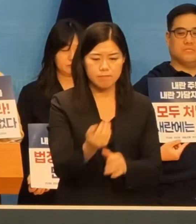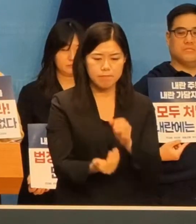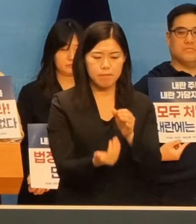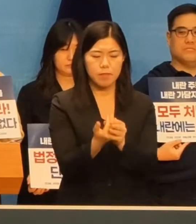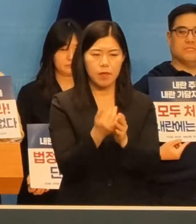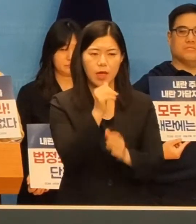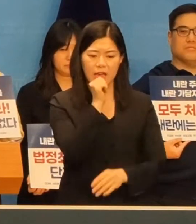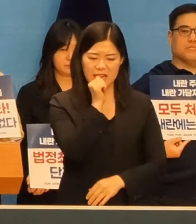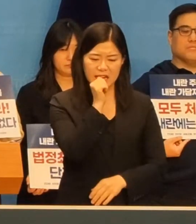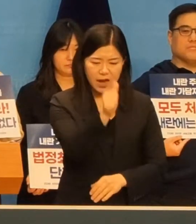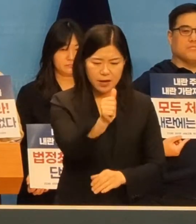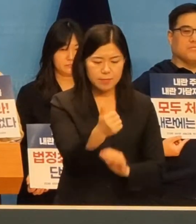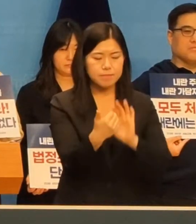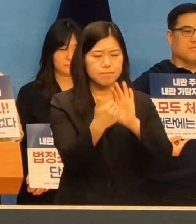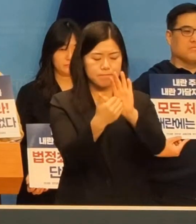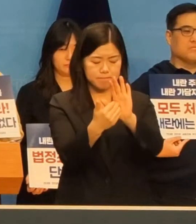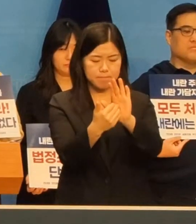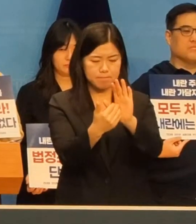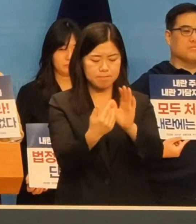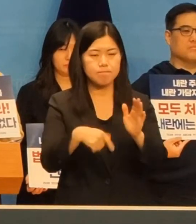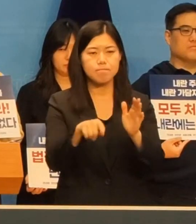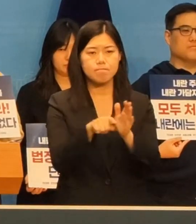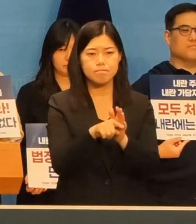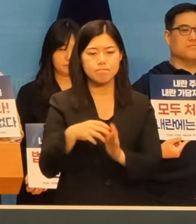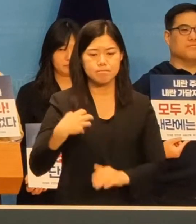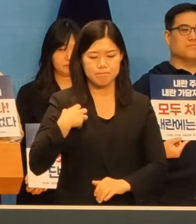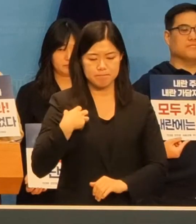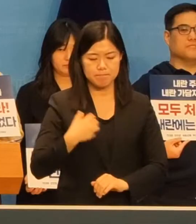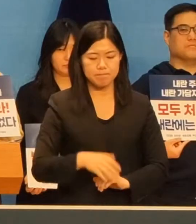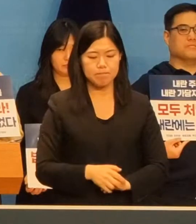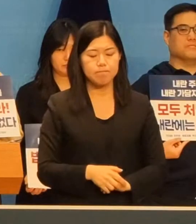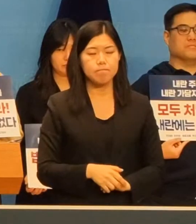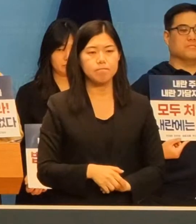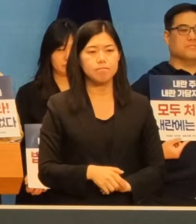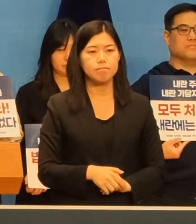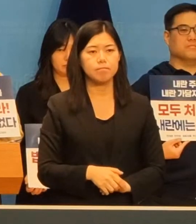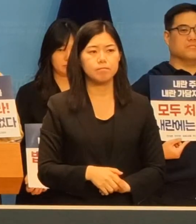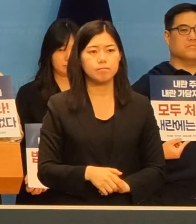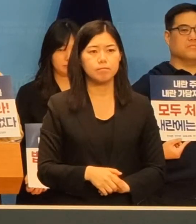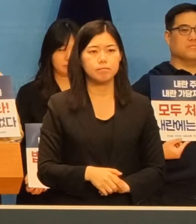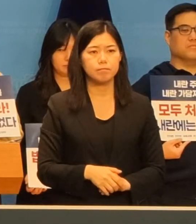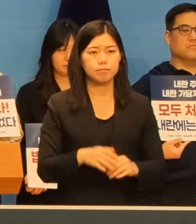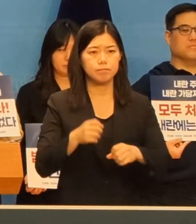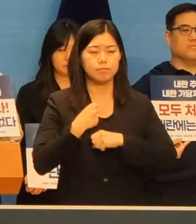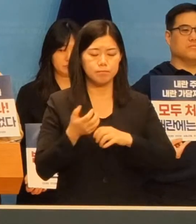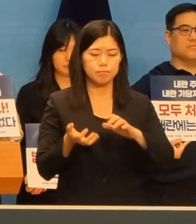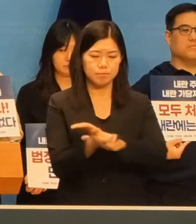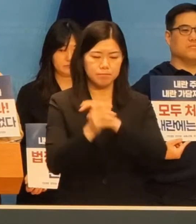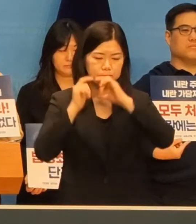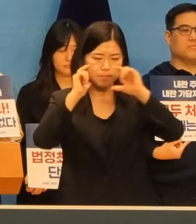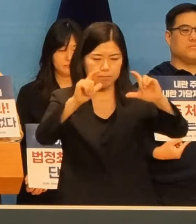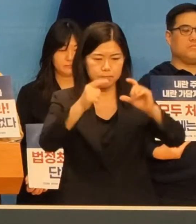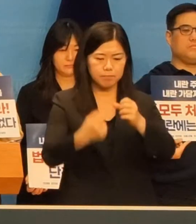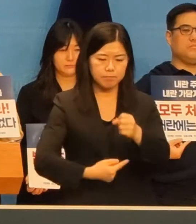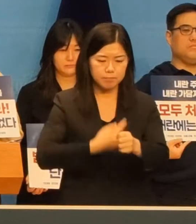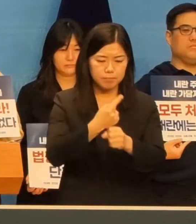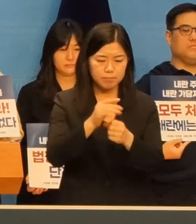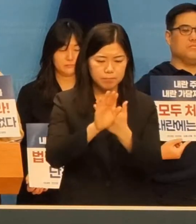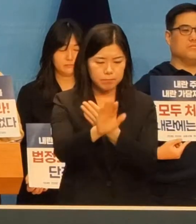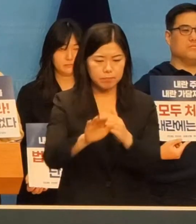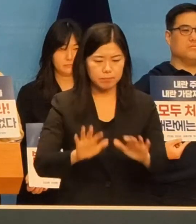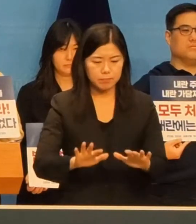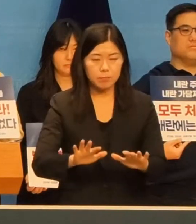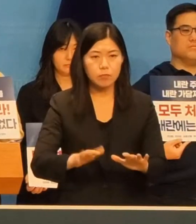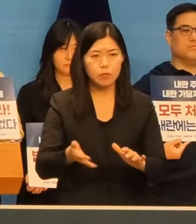반복되지 않도록 앞장서야 한다는 책임 때문입니다. 계엄 선포 1년이 지났지만 내란은 아직